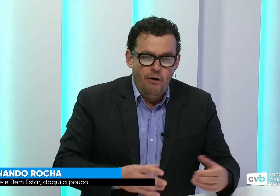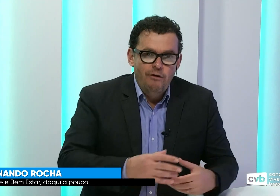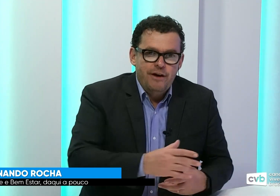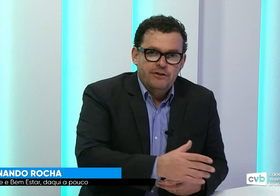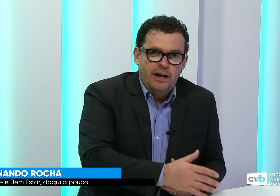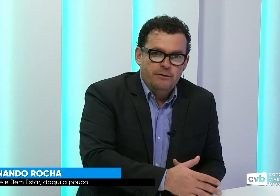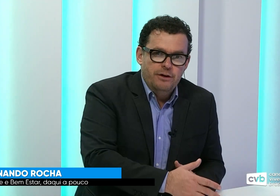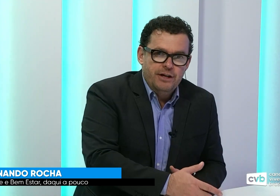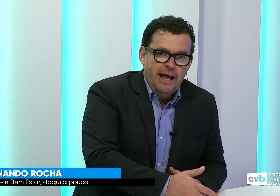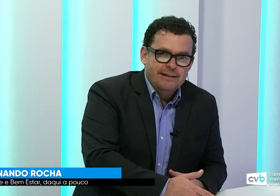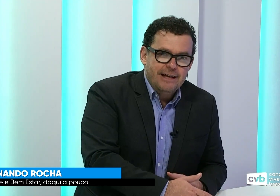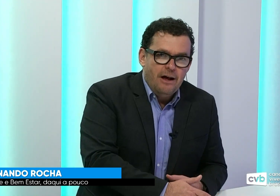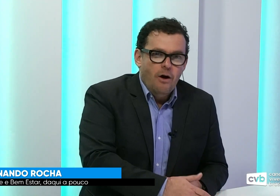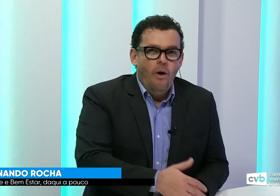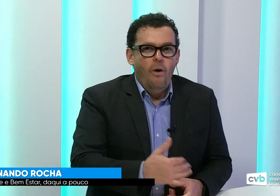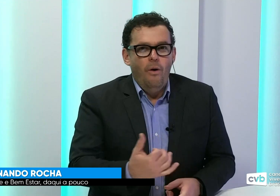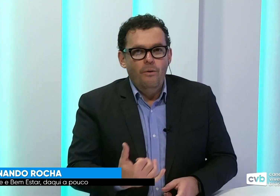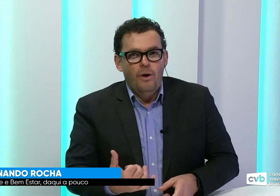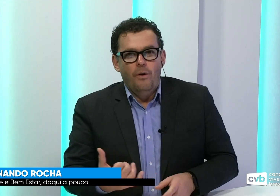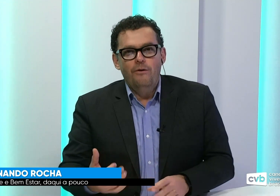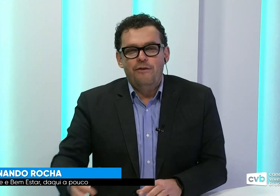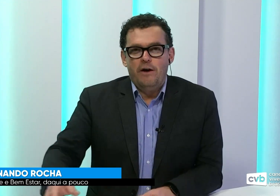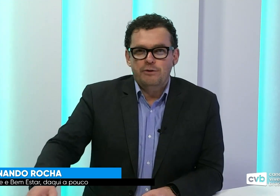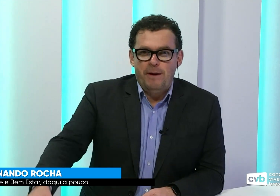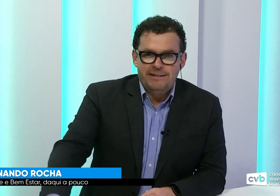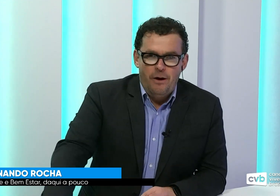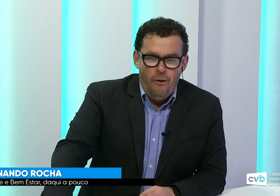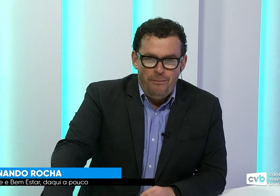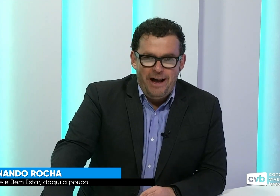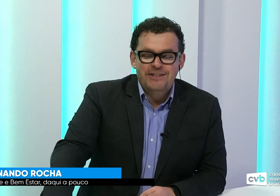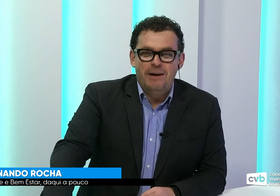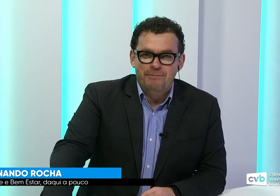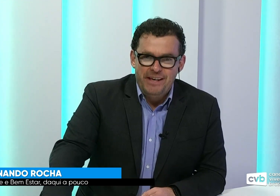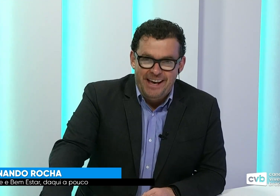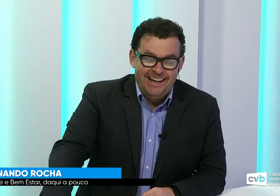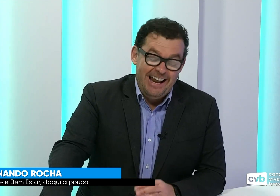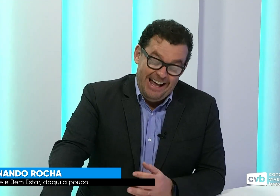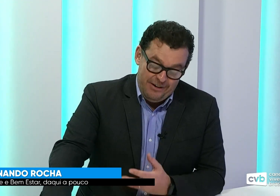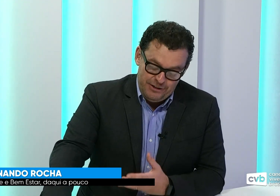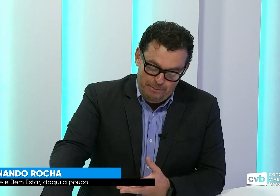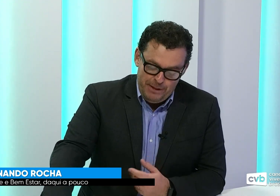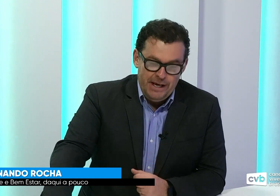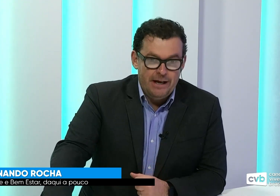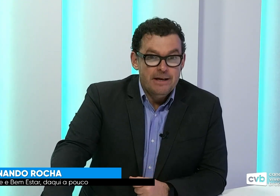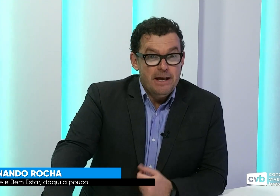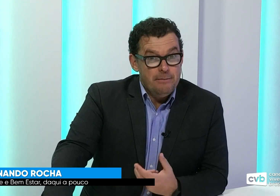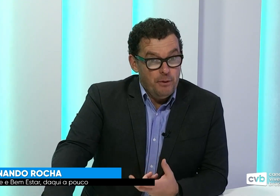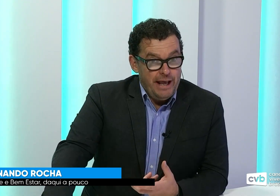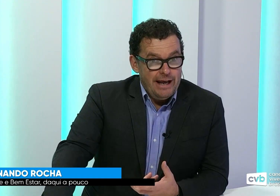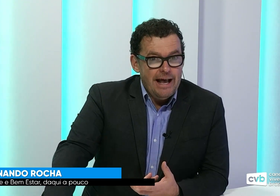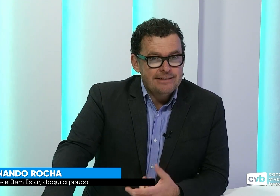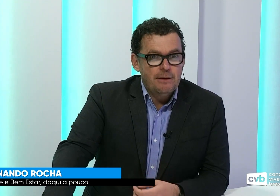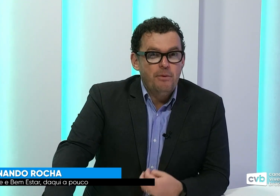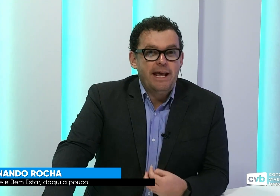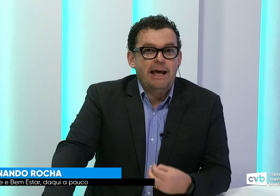O ventilador de casa ou o ferro de passar roupa? A chapinha, claro, a chapinha. E por que ela gasta? Porque ela